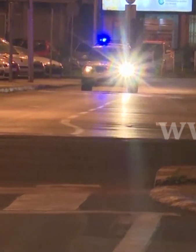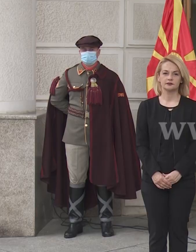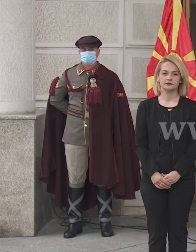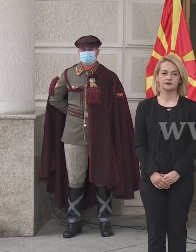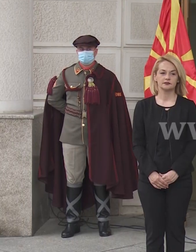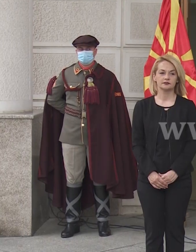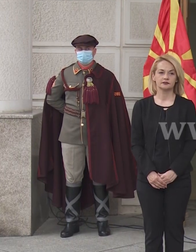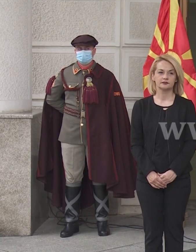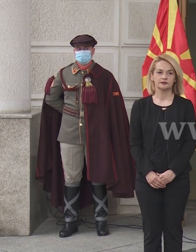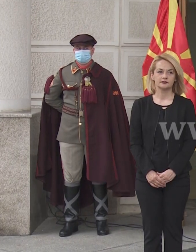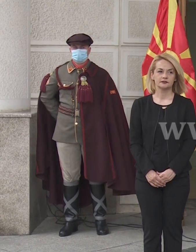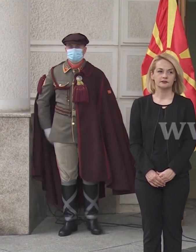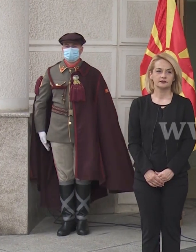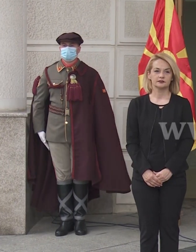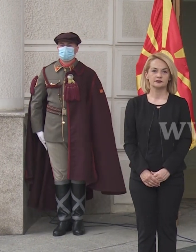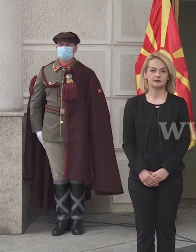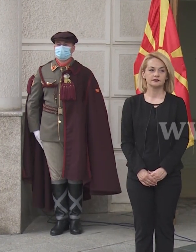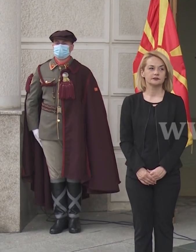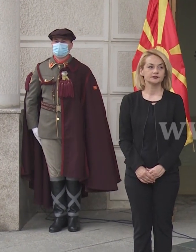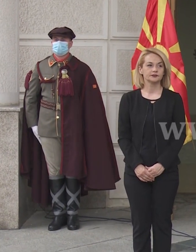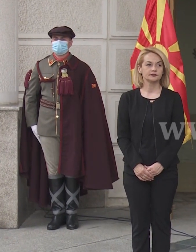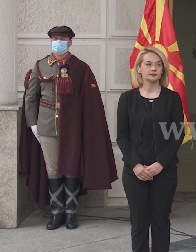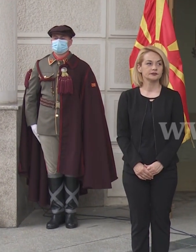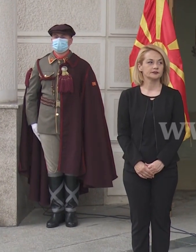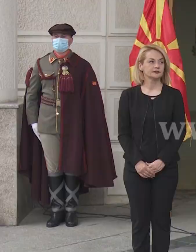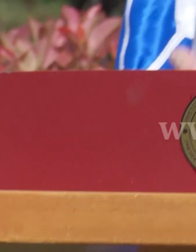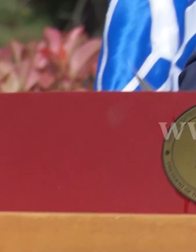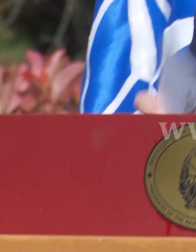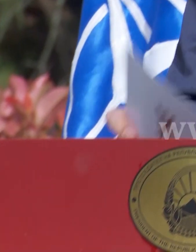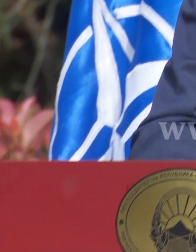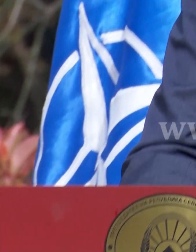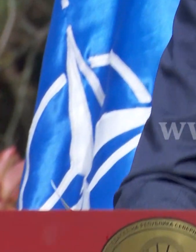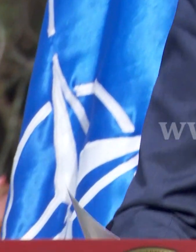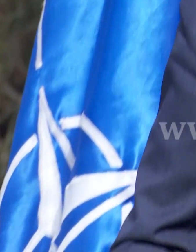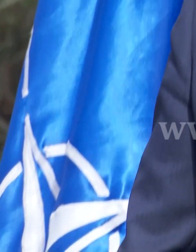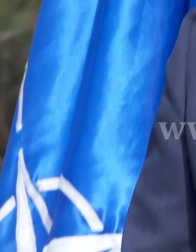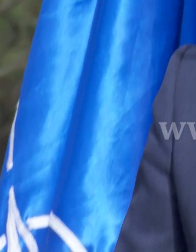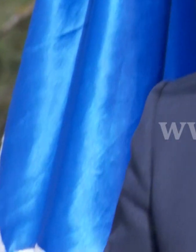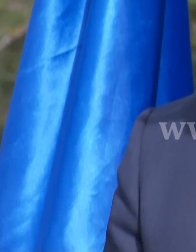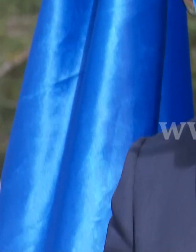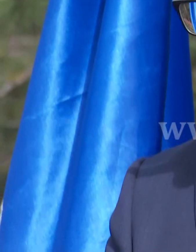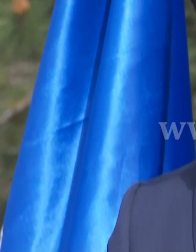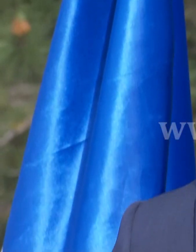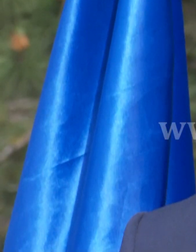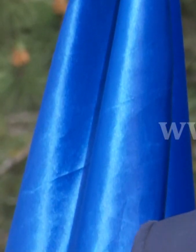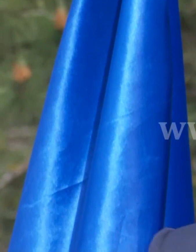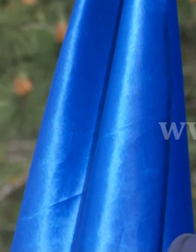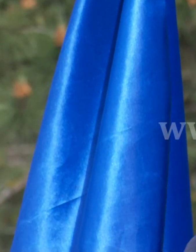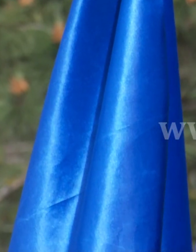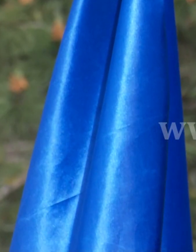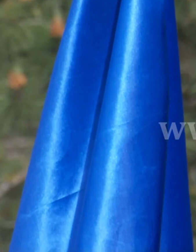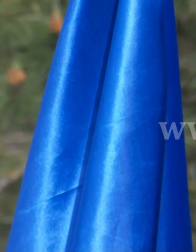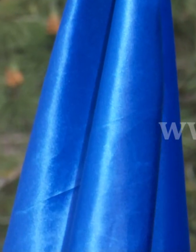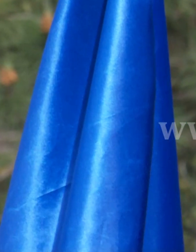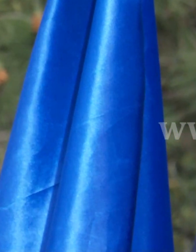e zakonshme. Vendimin e ka marrë presidenti pas një kërkesë paraprake nga ana e qeverisë. Arsyetimi është se qeveria ka sasi të mjaftueshme